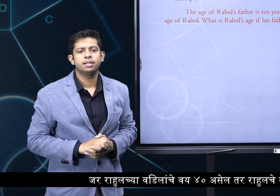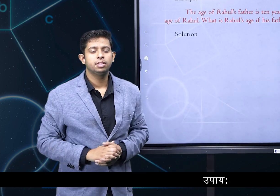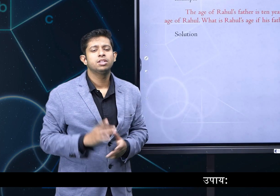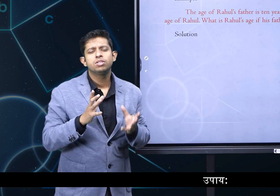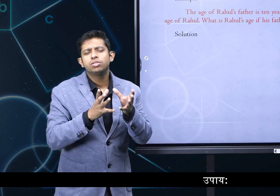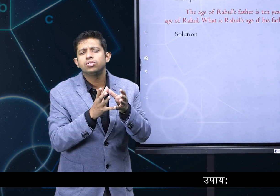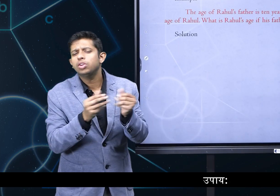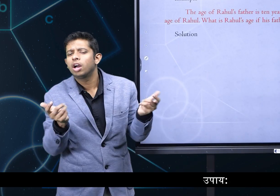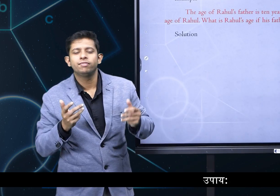उपाय.